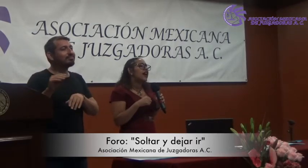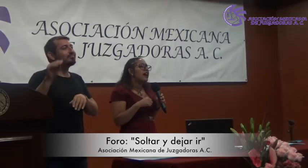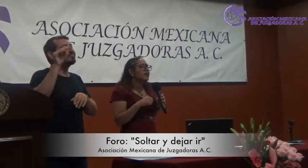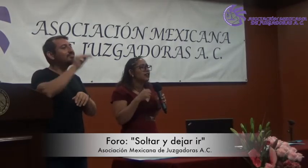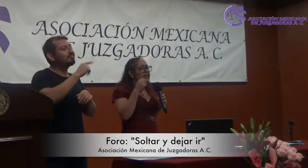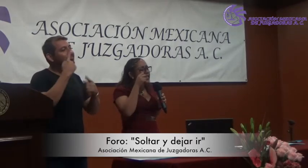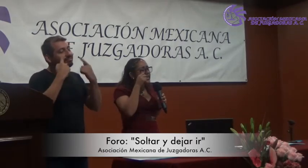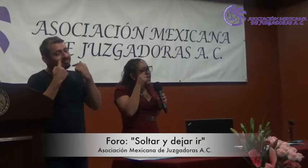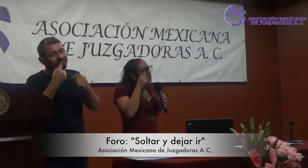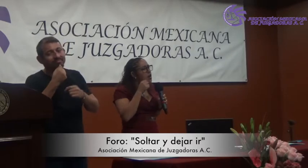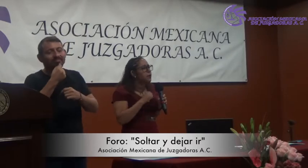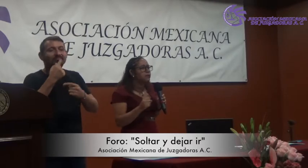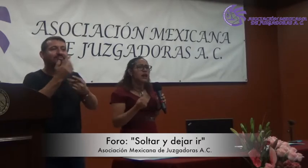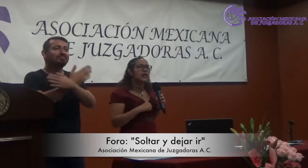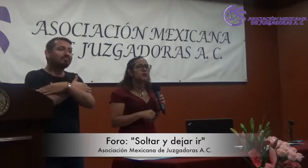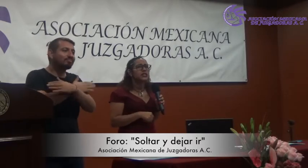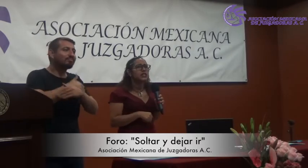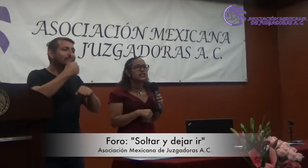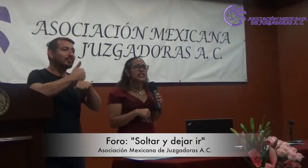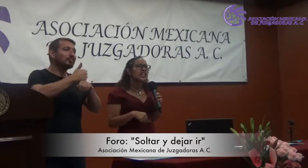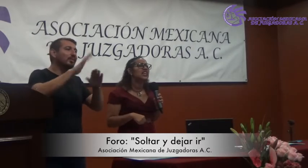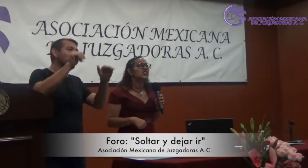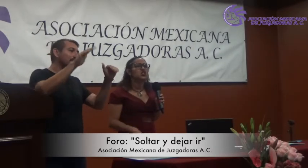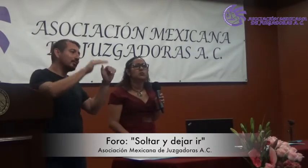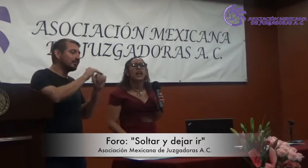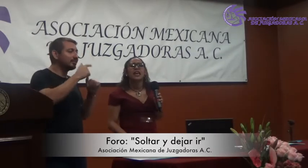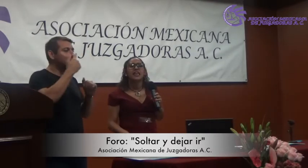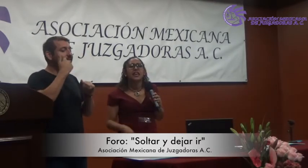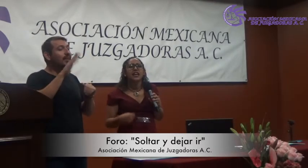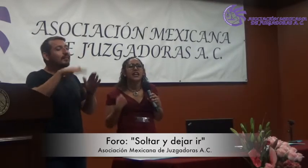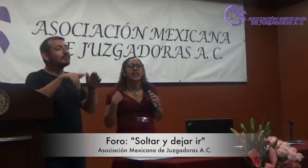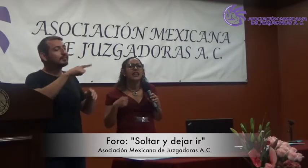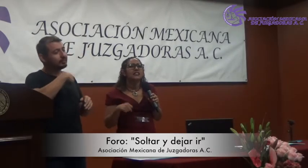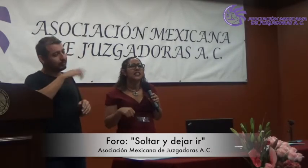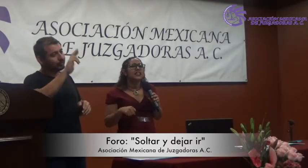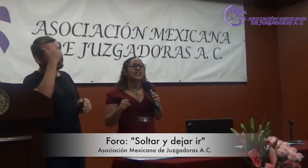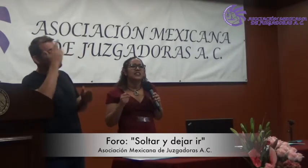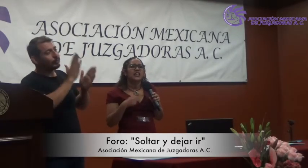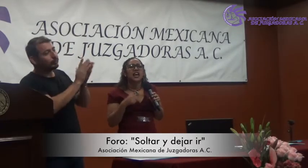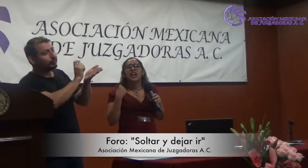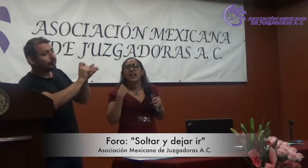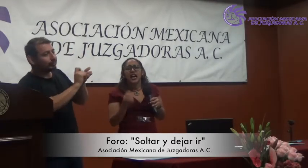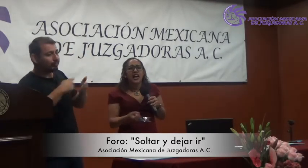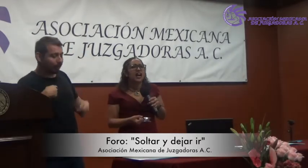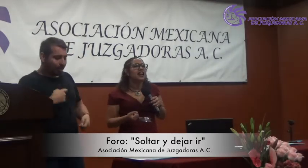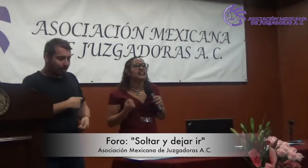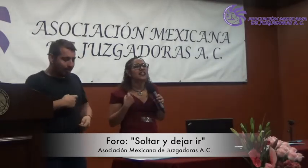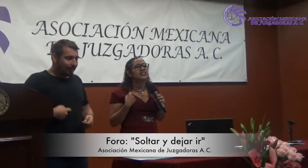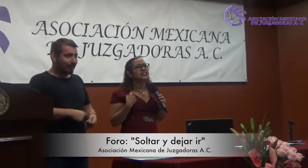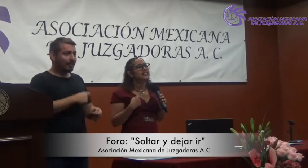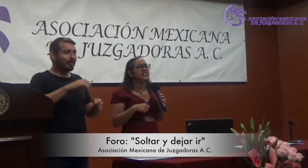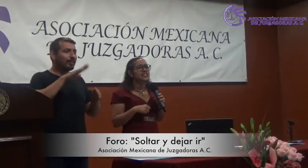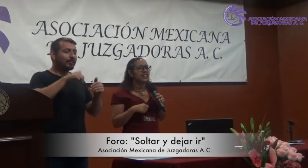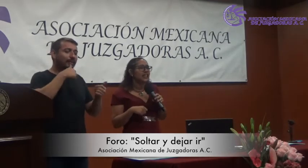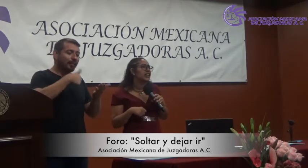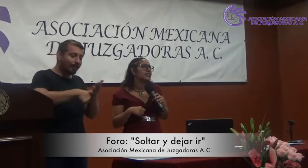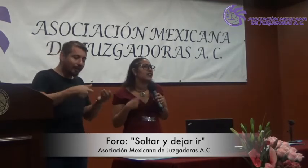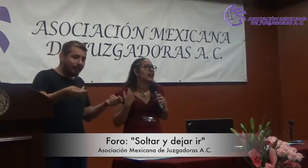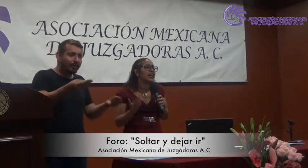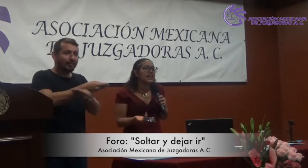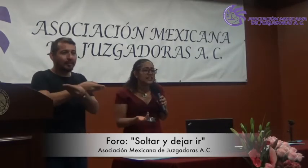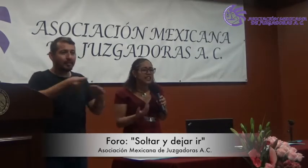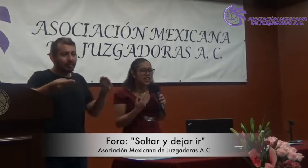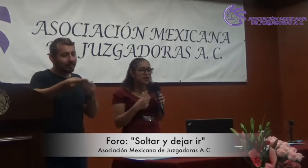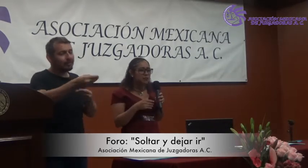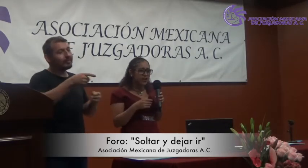niños llorando en la salida de la primaria mientras se rayan sus playeras, y se dan cartas, y dicen que se